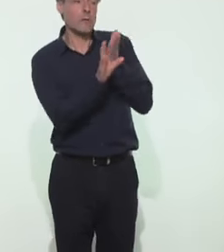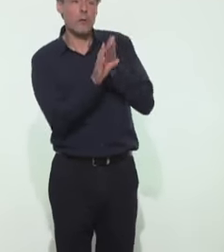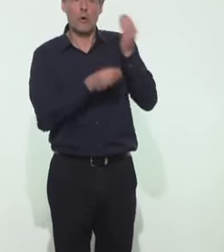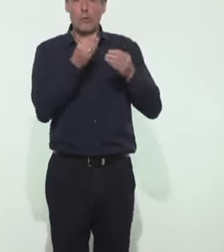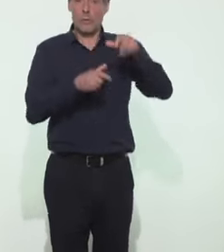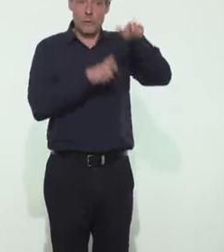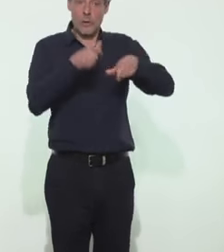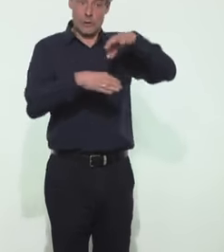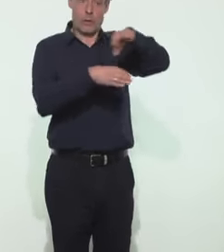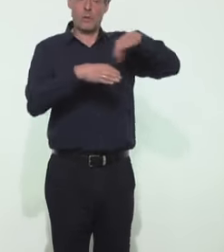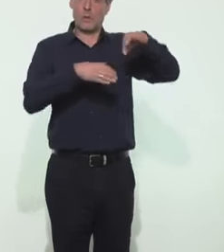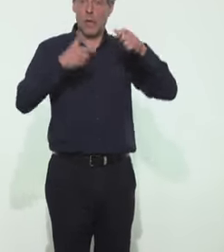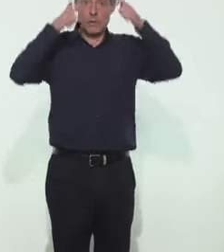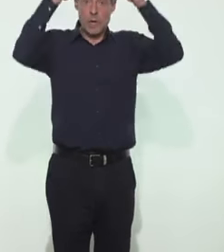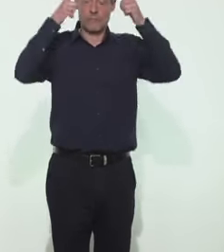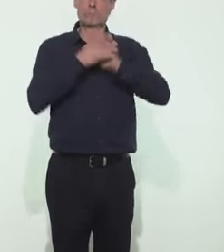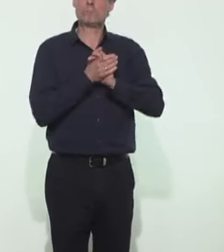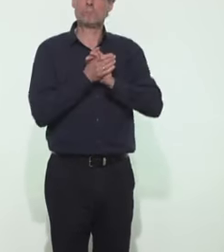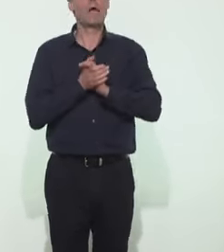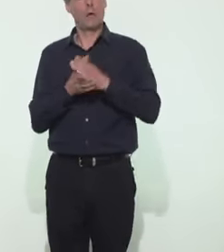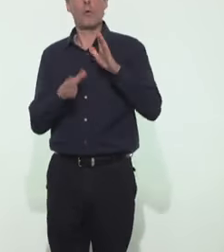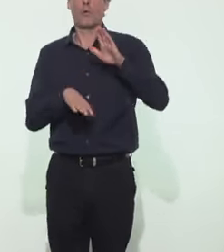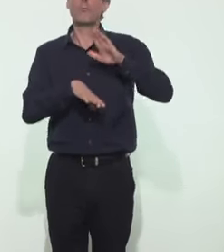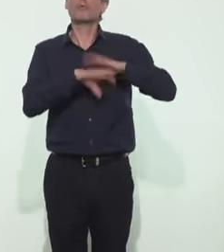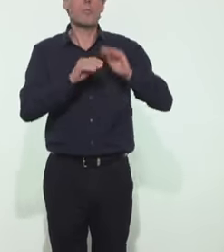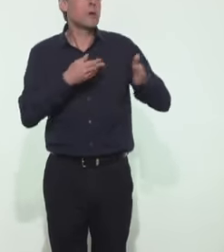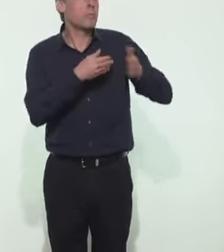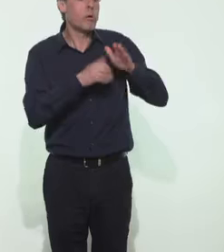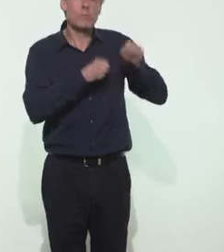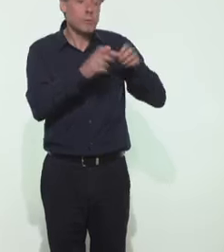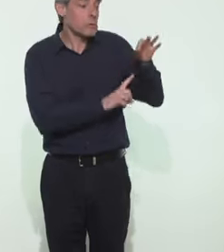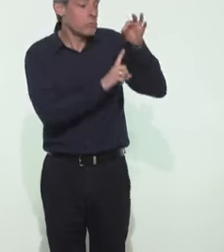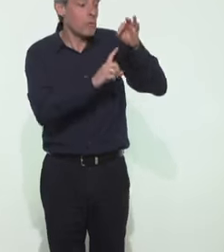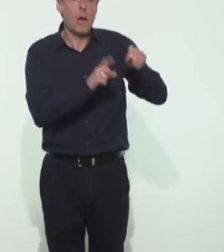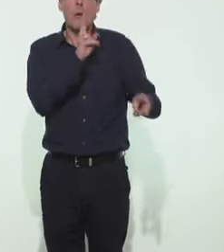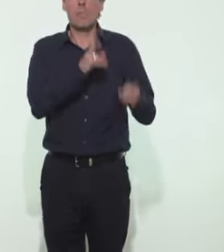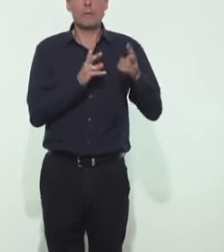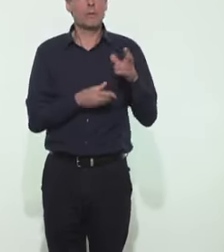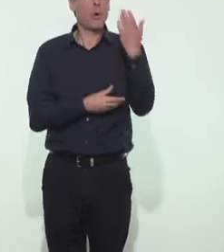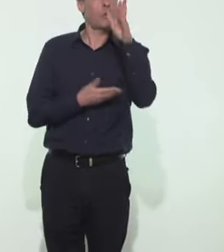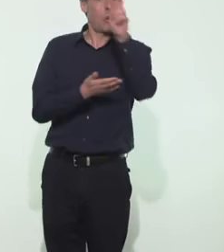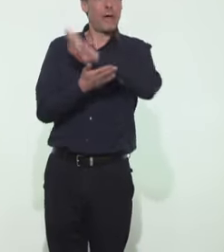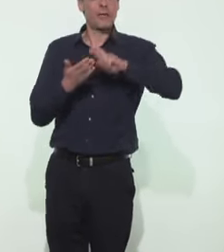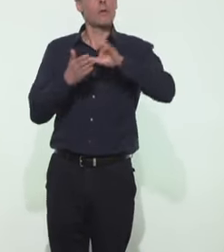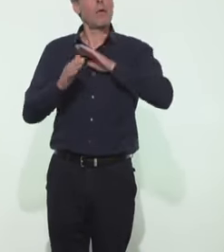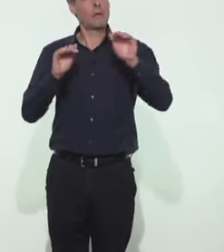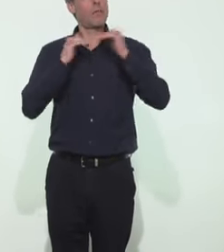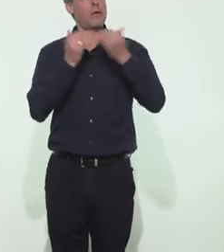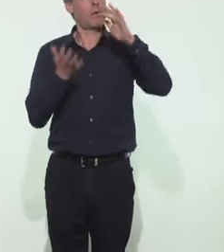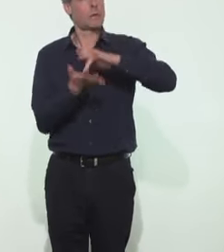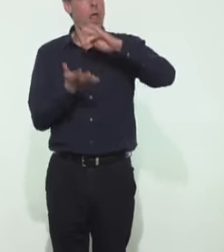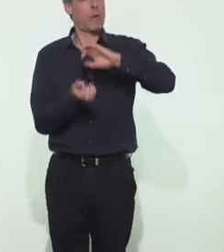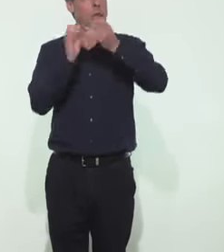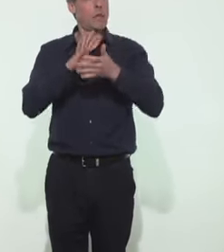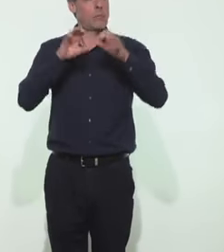la recherche de ressources humaines peut d'abord être local mais elle peut aussi être facilitée par les plateformes existantes et